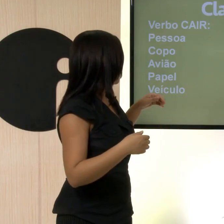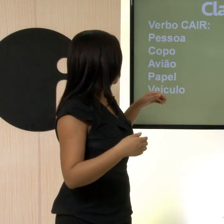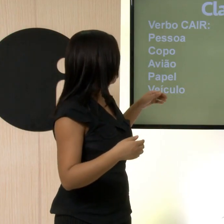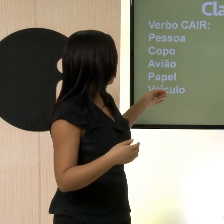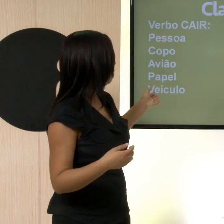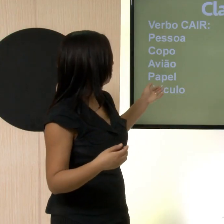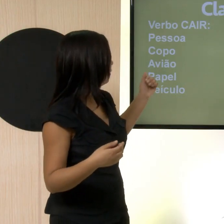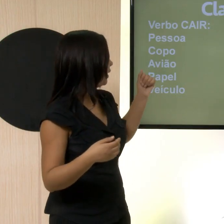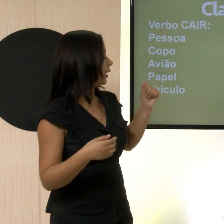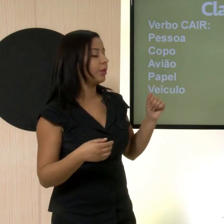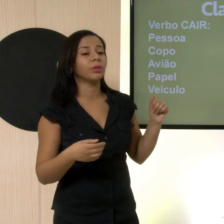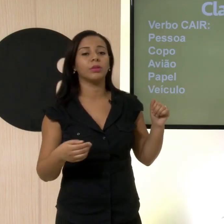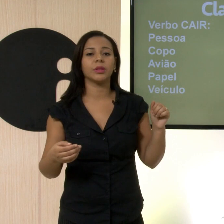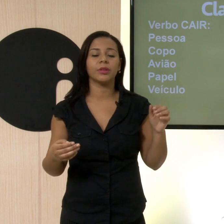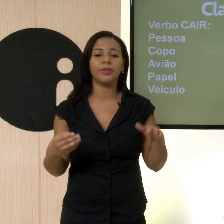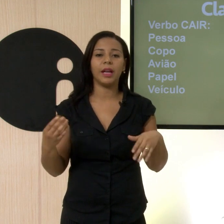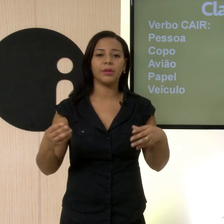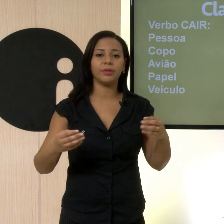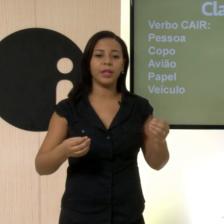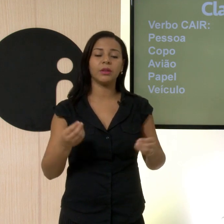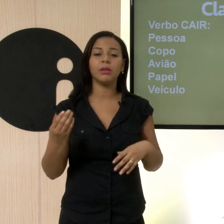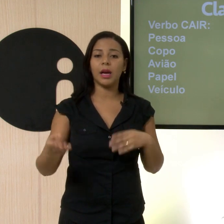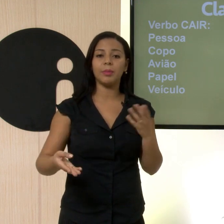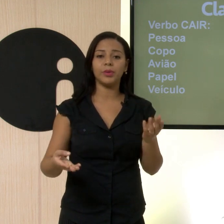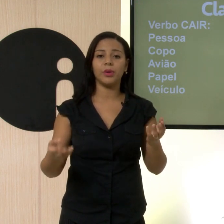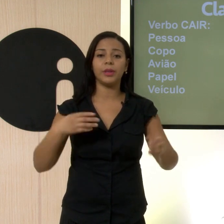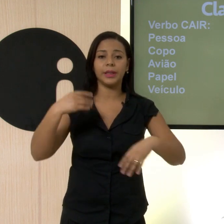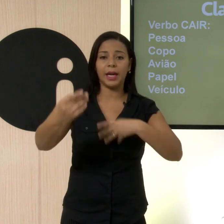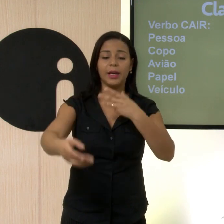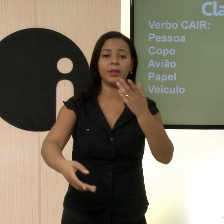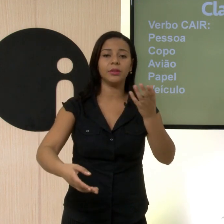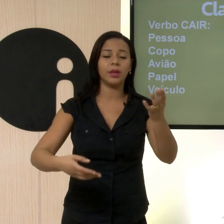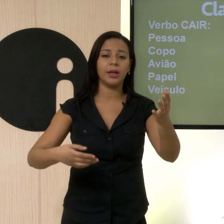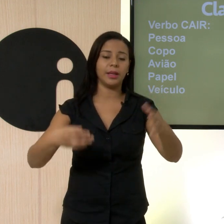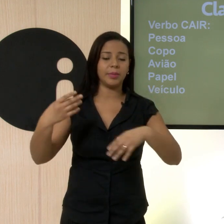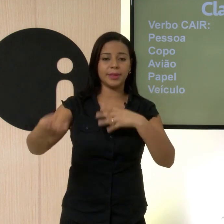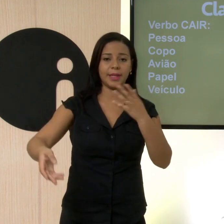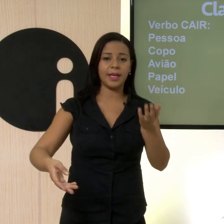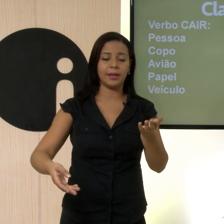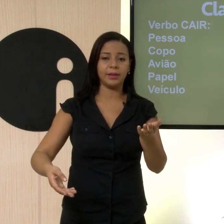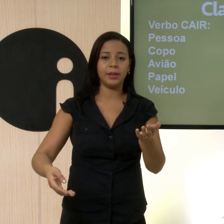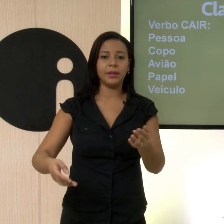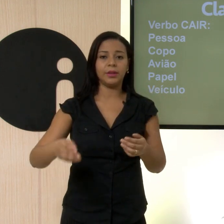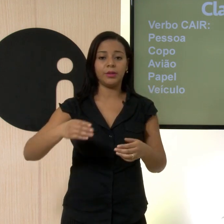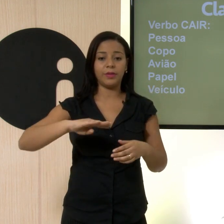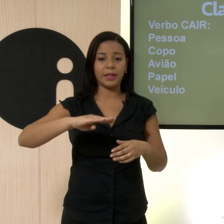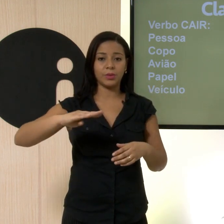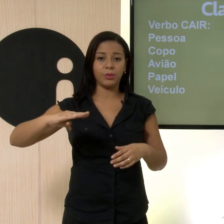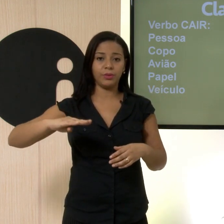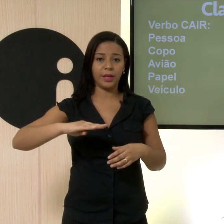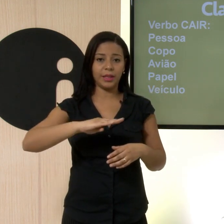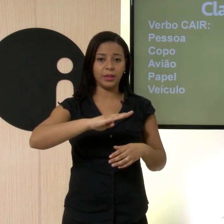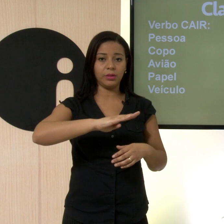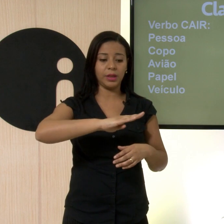Se for um veículo, se eu falar que o veículo capotou, ele caiu da ribanceira. Então, eu faço o veículo,